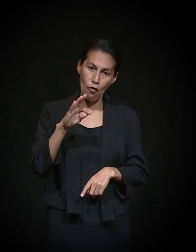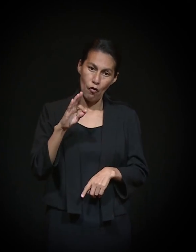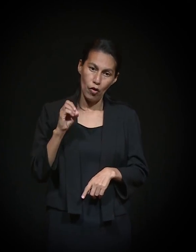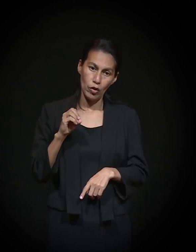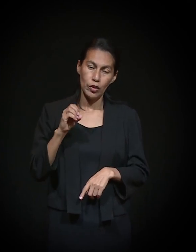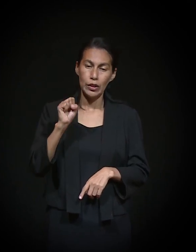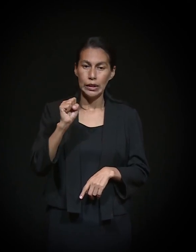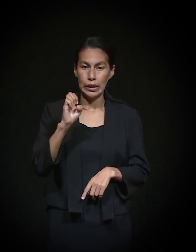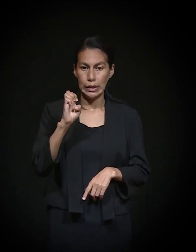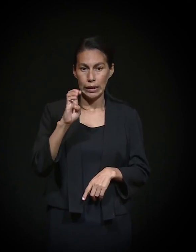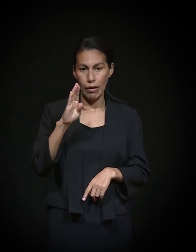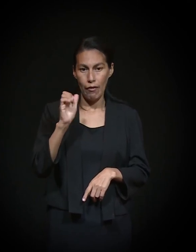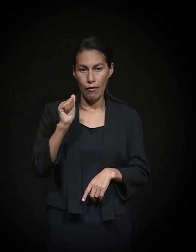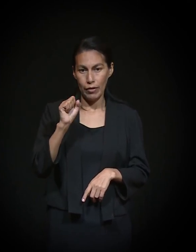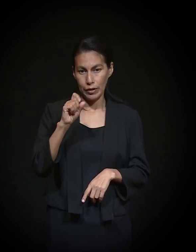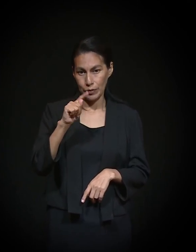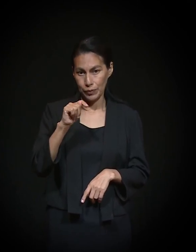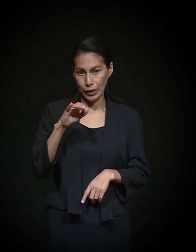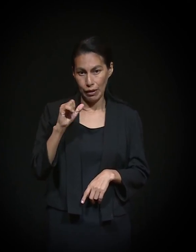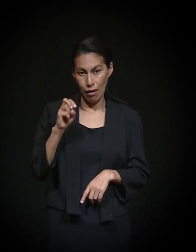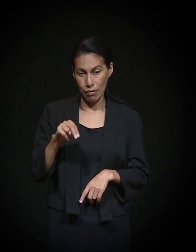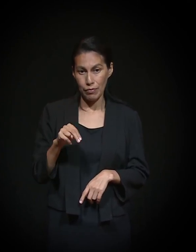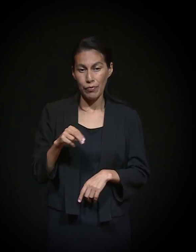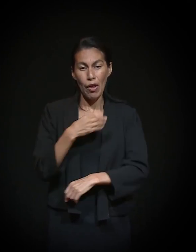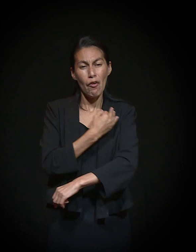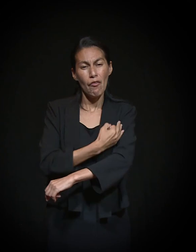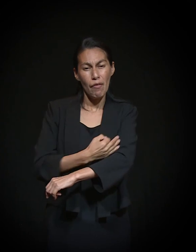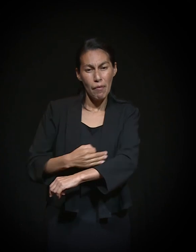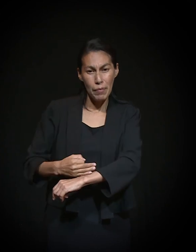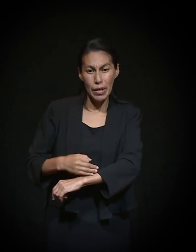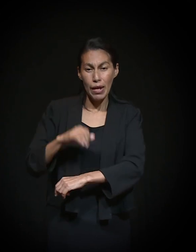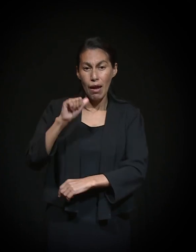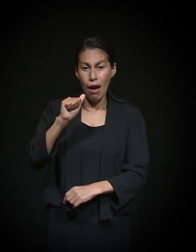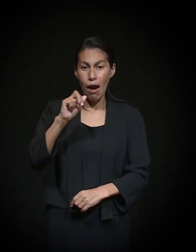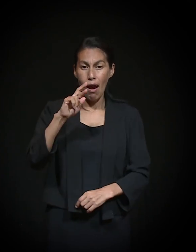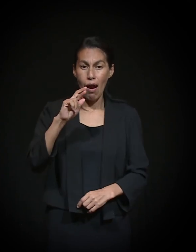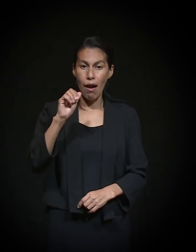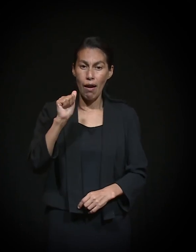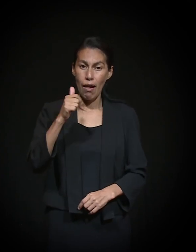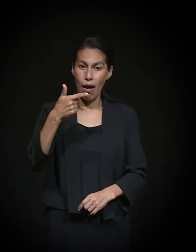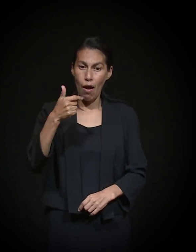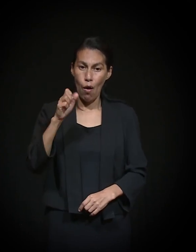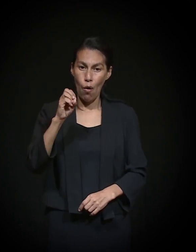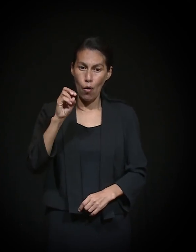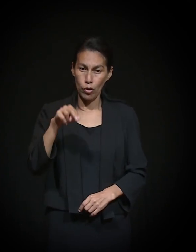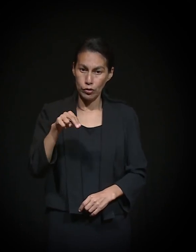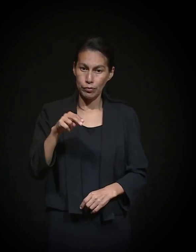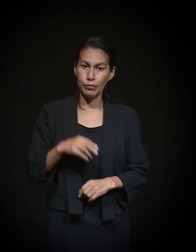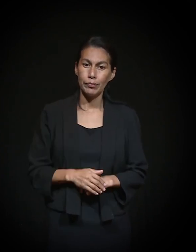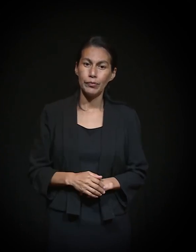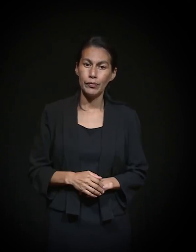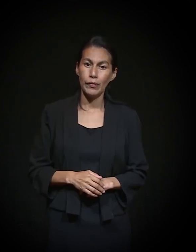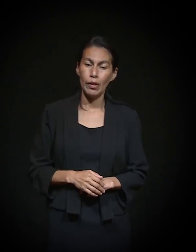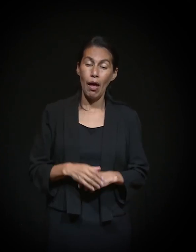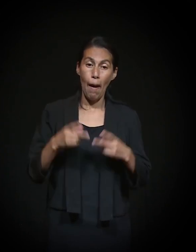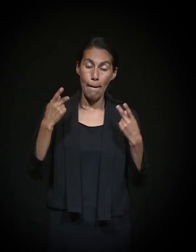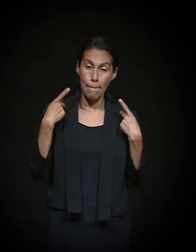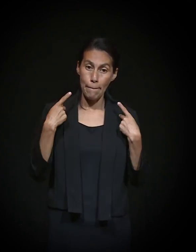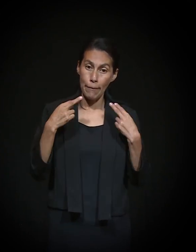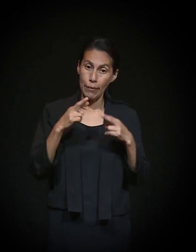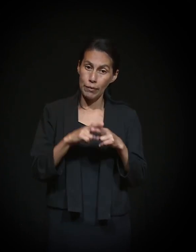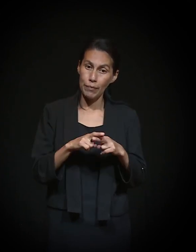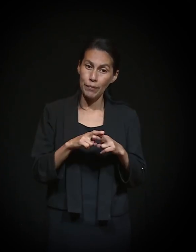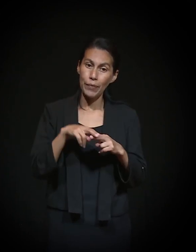Sebastián, desde luego por la familia Rubén, por la profe, especialmente la